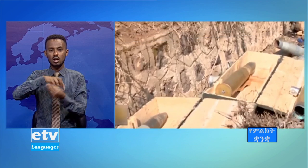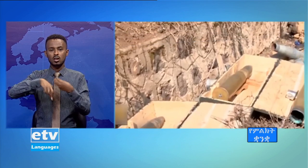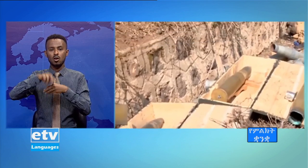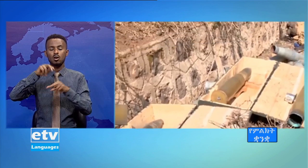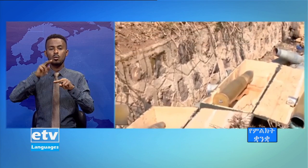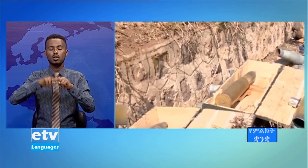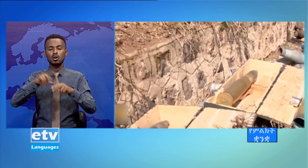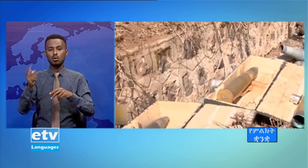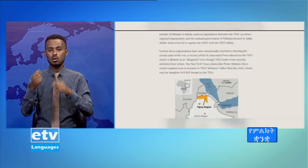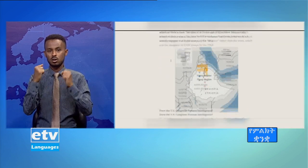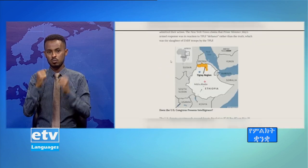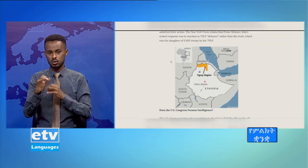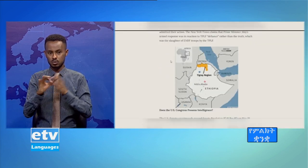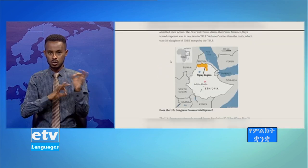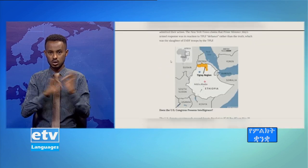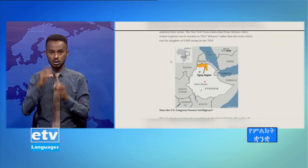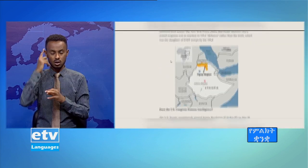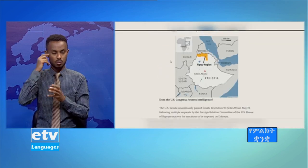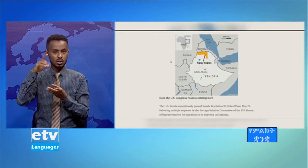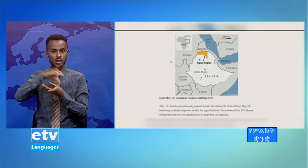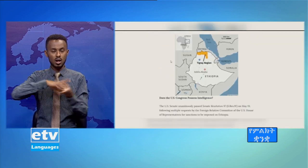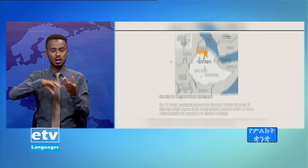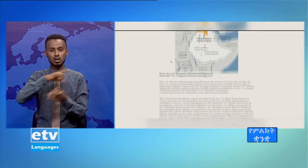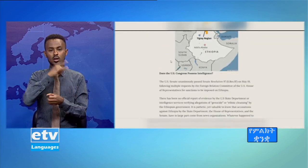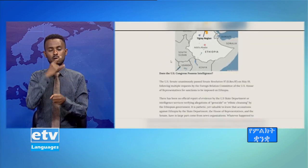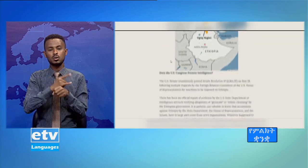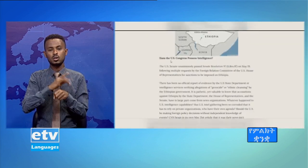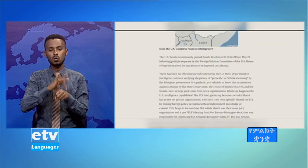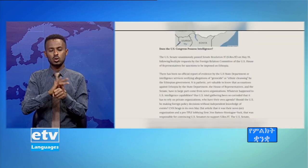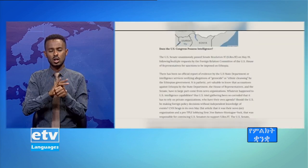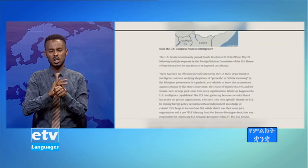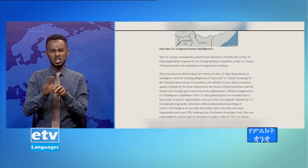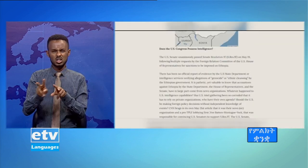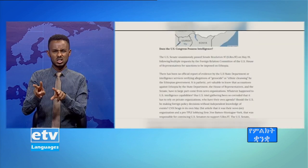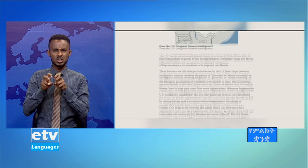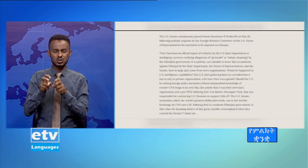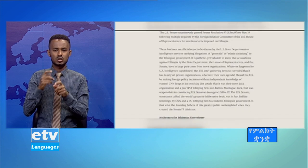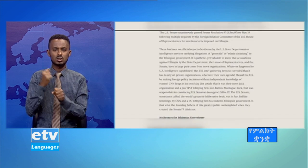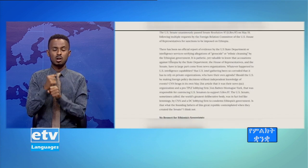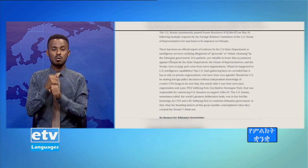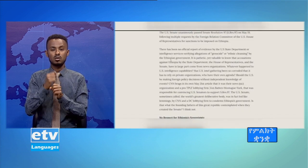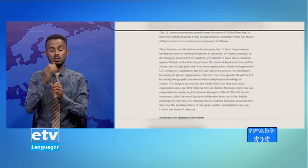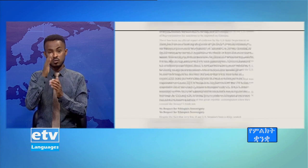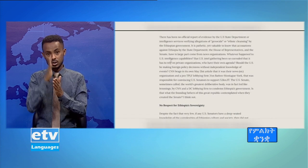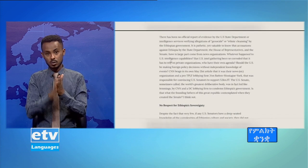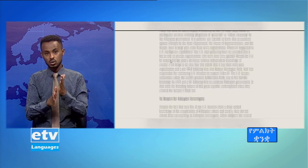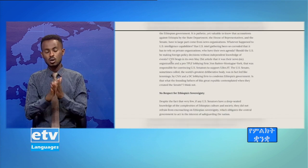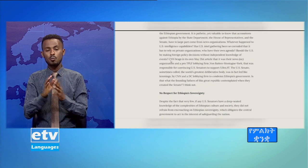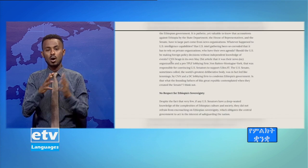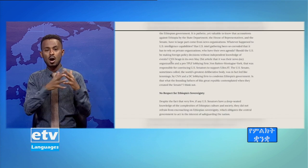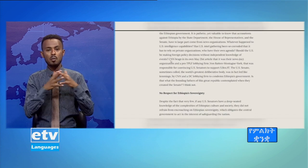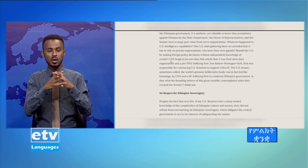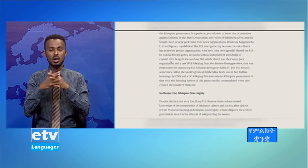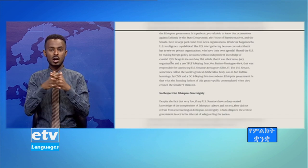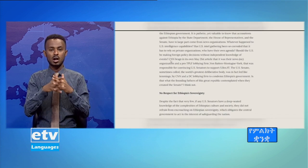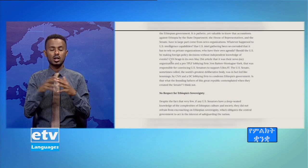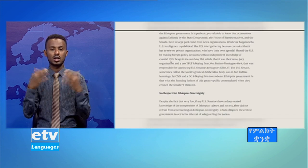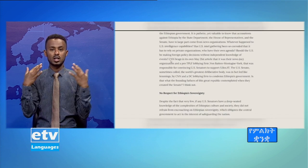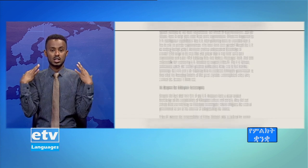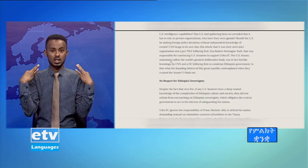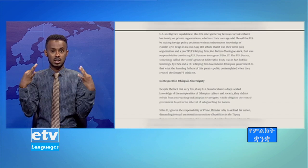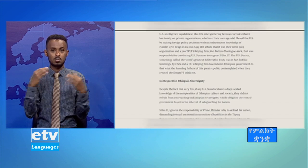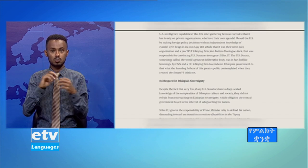ሊሆን እንደሚችልም ይገልጻሉ። በትግራይ ክልል በዜጎች ላይ አሰቃቂ ድርጊት ስለመከሰታቸው በአሜሪካ የደህንነት መስሪያ ቤቱ